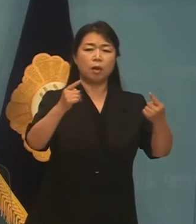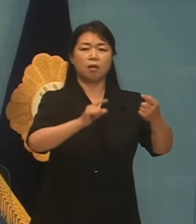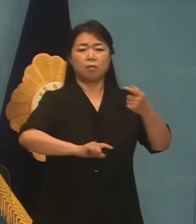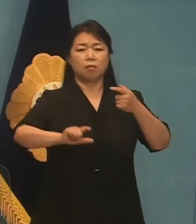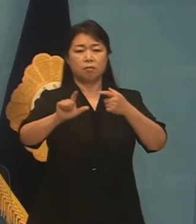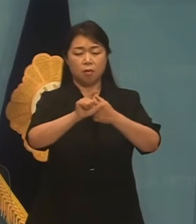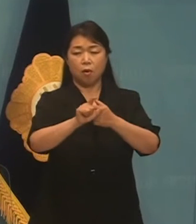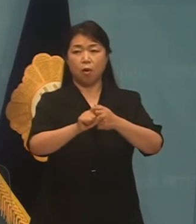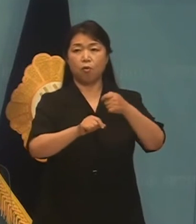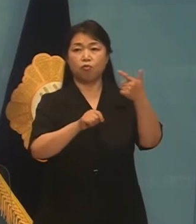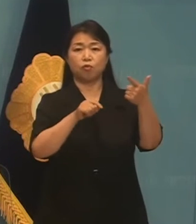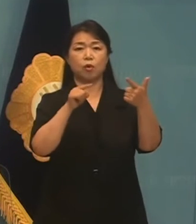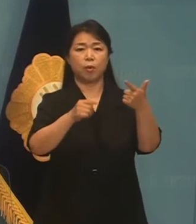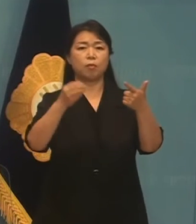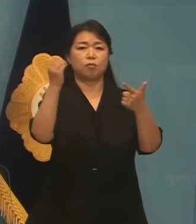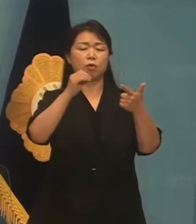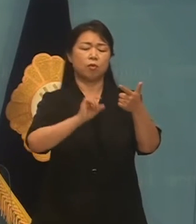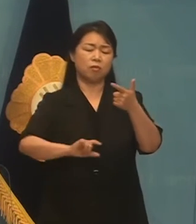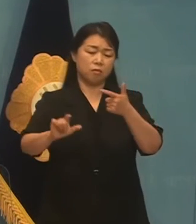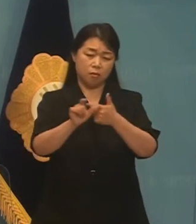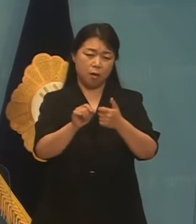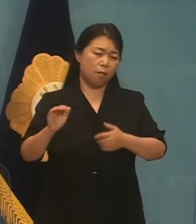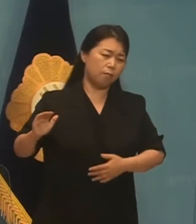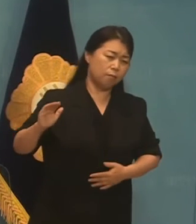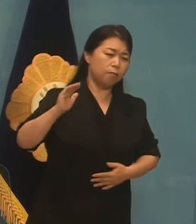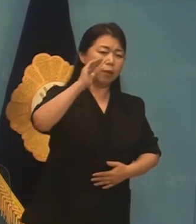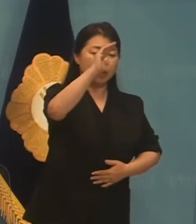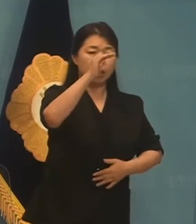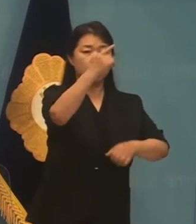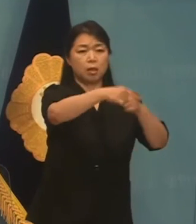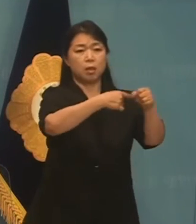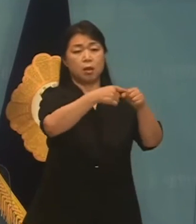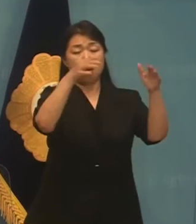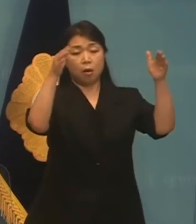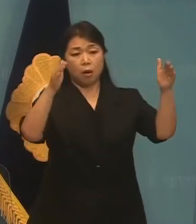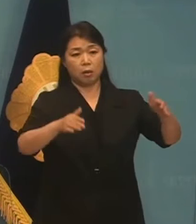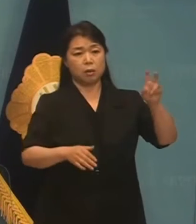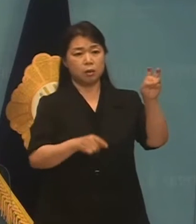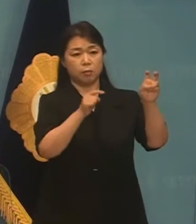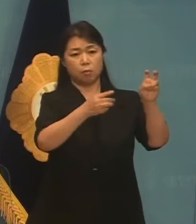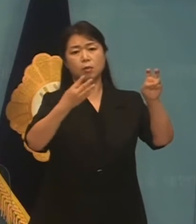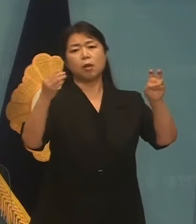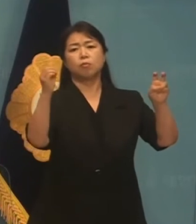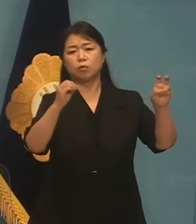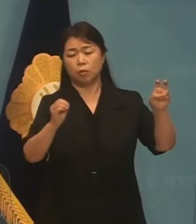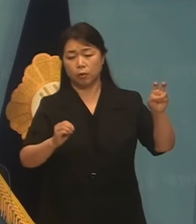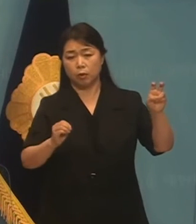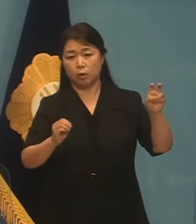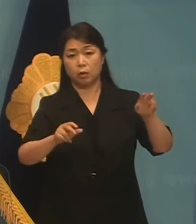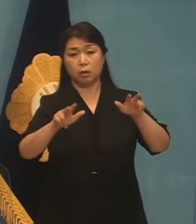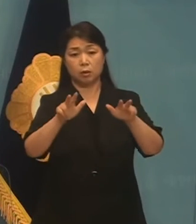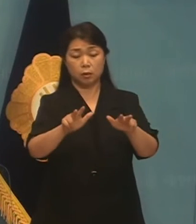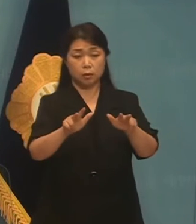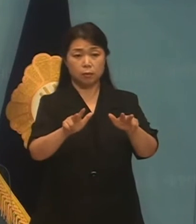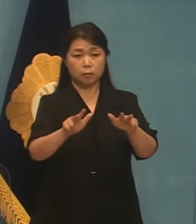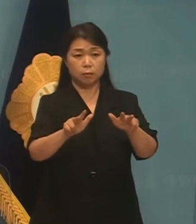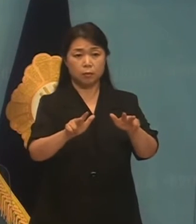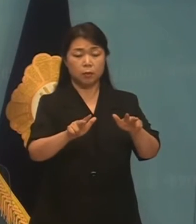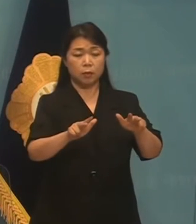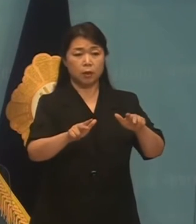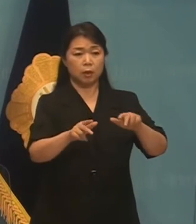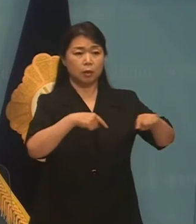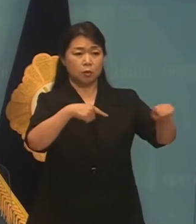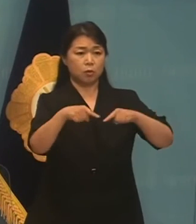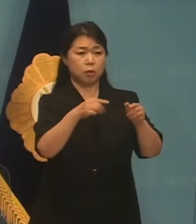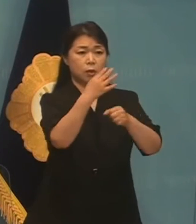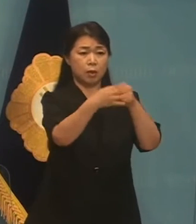무려 6.2%포인트 더 높은 연간 20.4%에 달합니다. 현재 집권